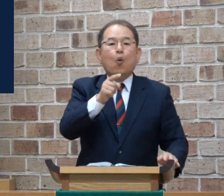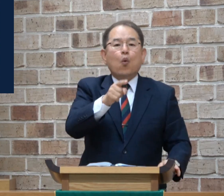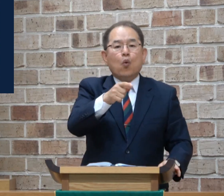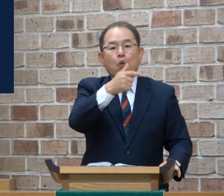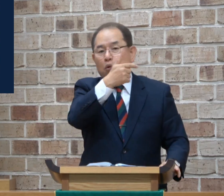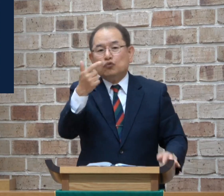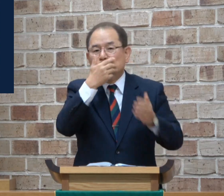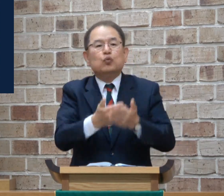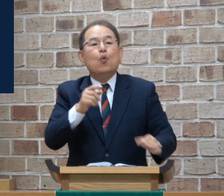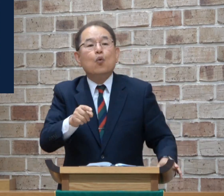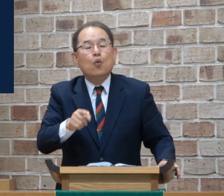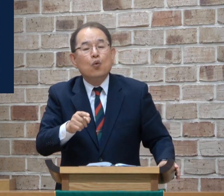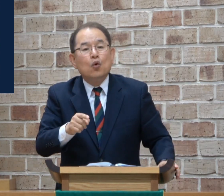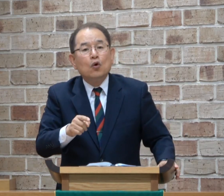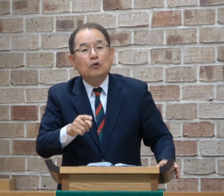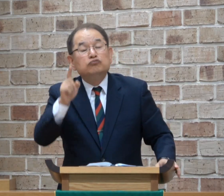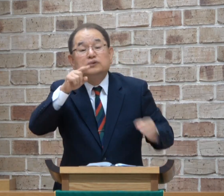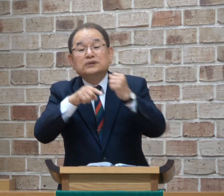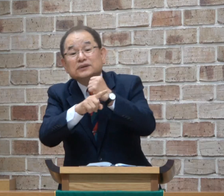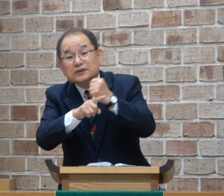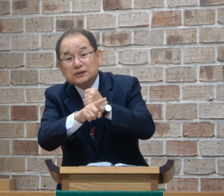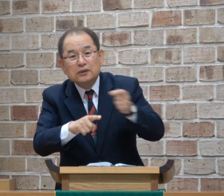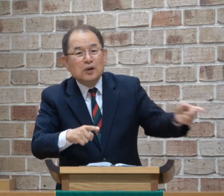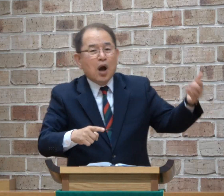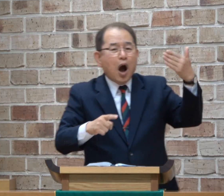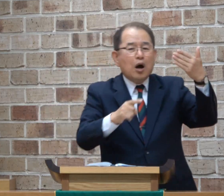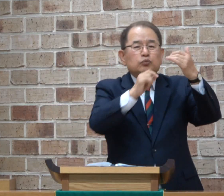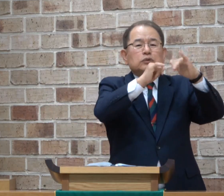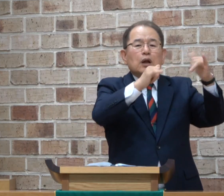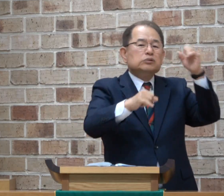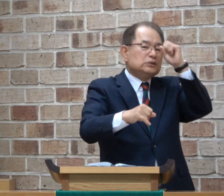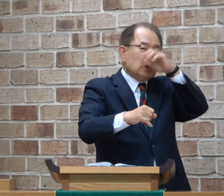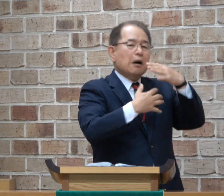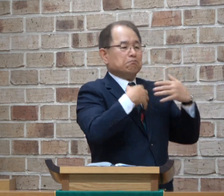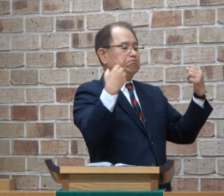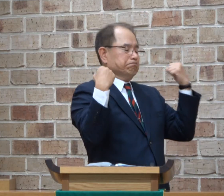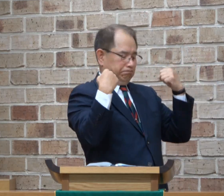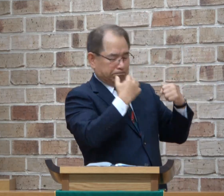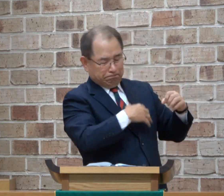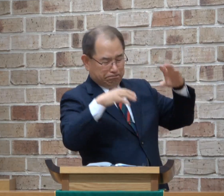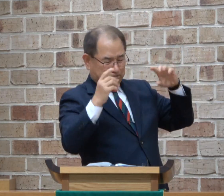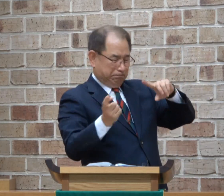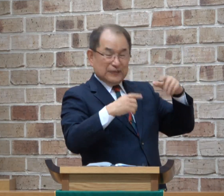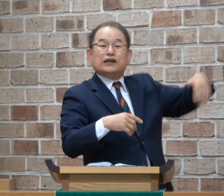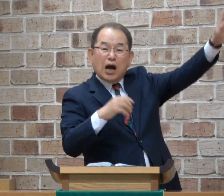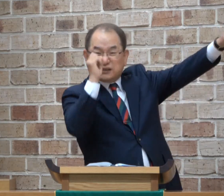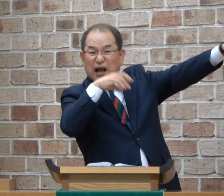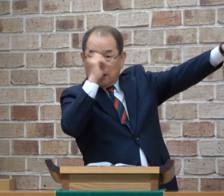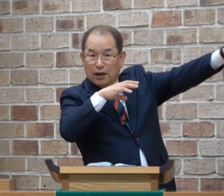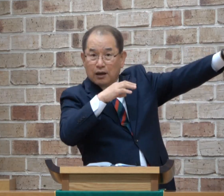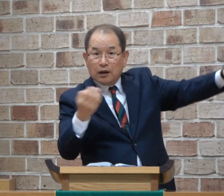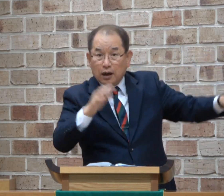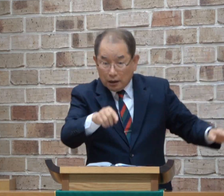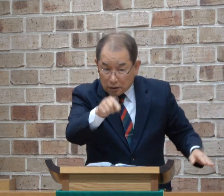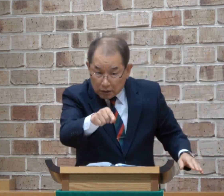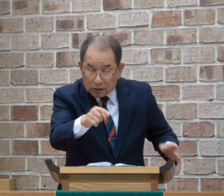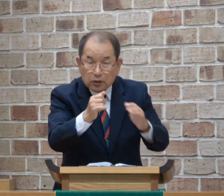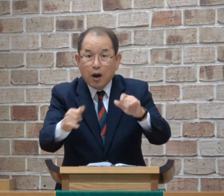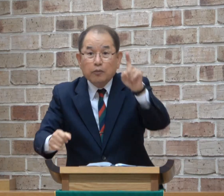무슨 뜻이냐면 9사람은 병이 나았지만 이 돌아온 한 사람은